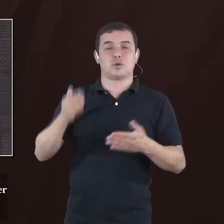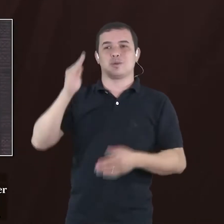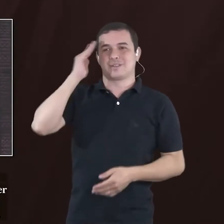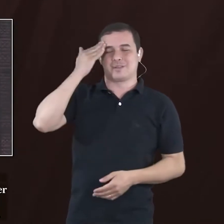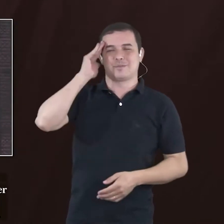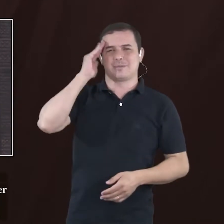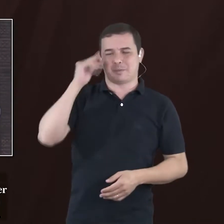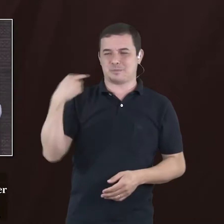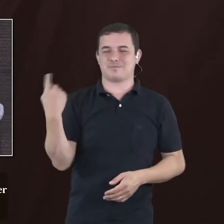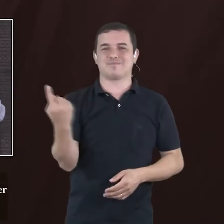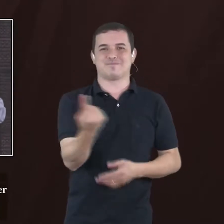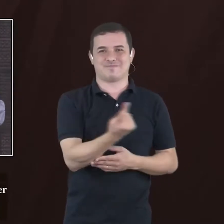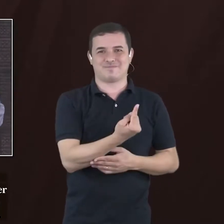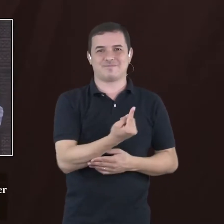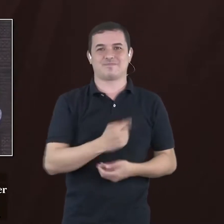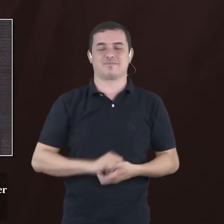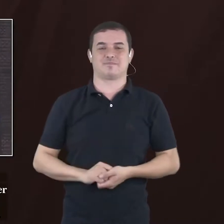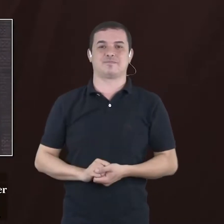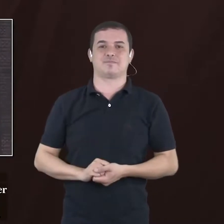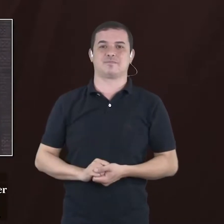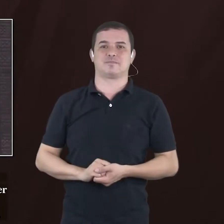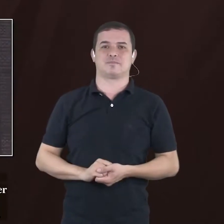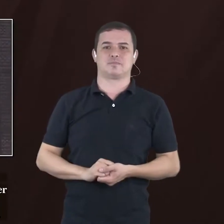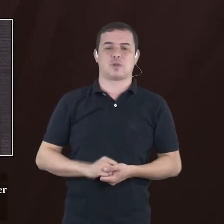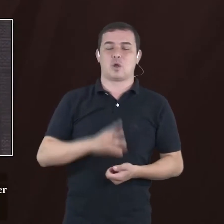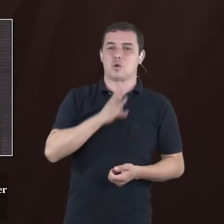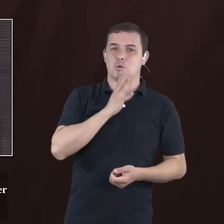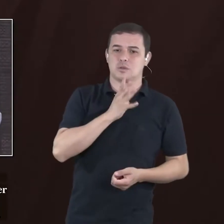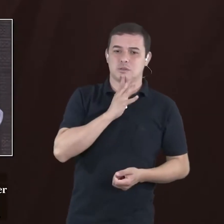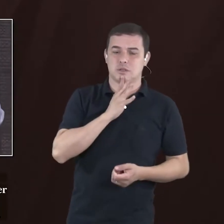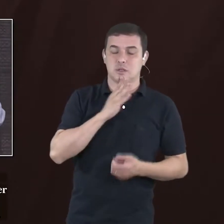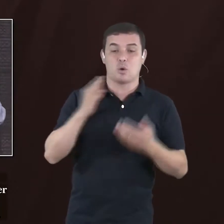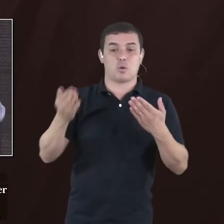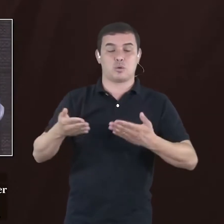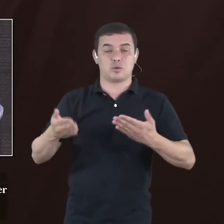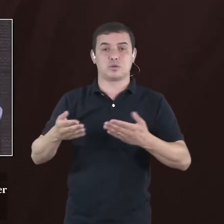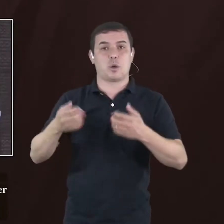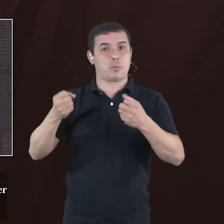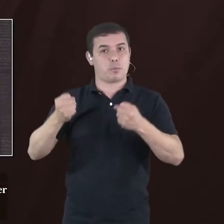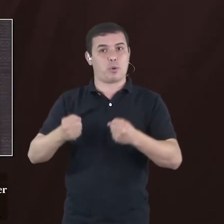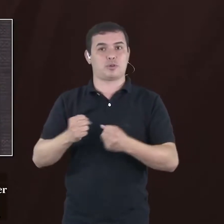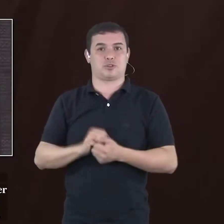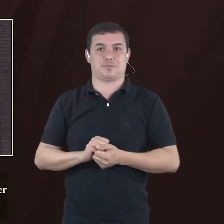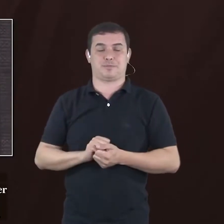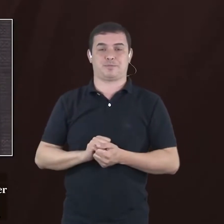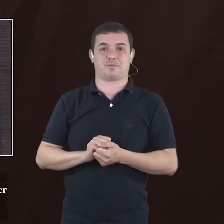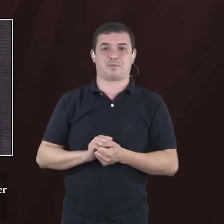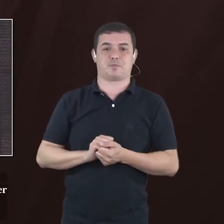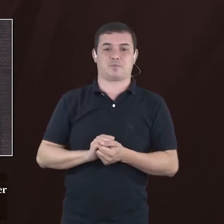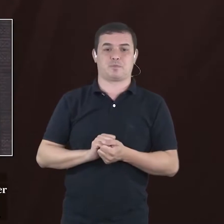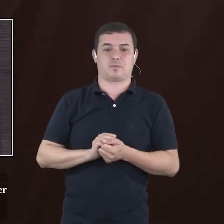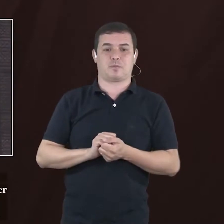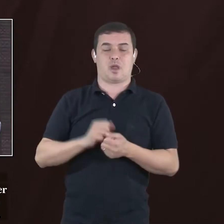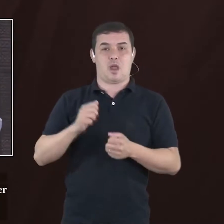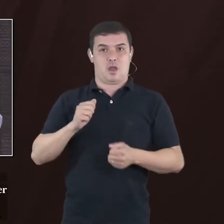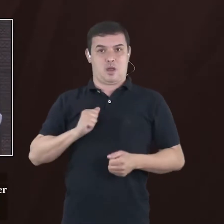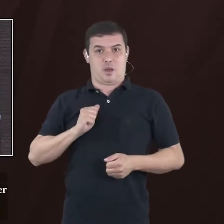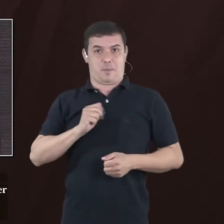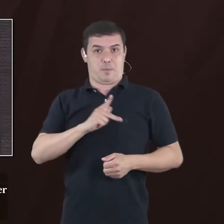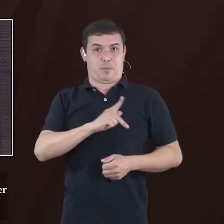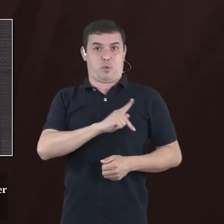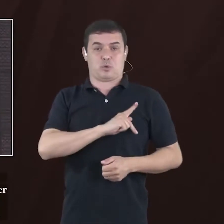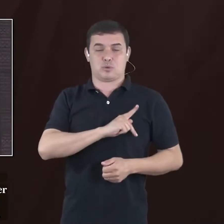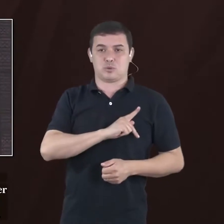gerações não foi dado conhecer aos filhos dos homens, como agora foi revelado aos seus santos apóstolos e profetas